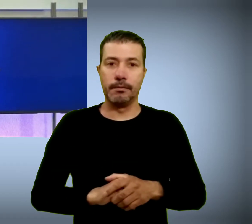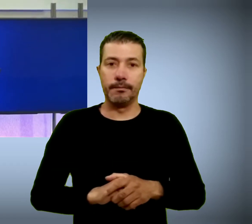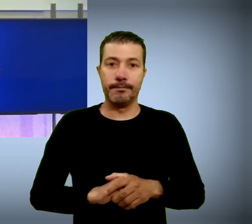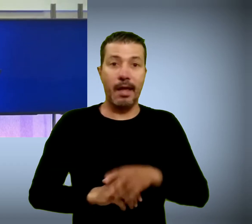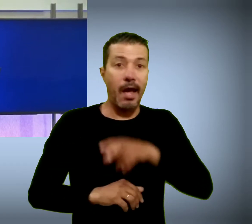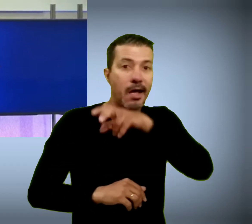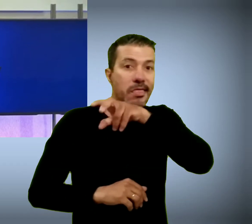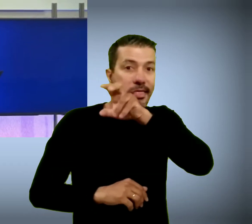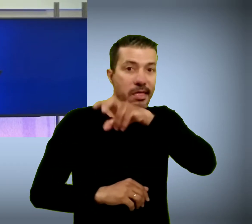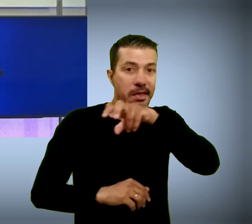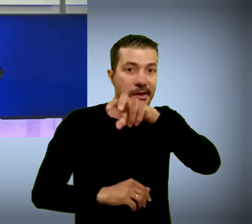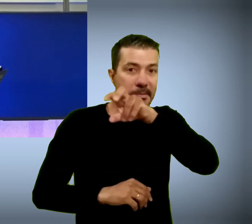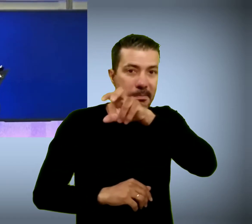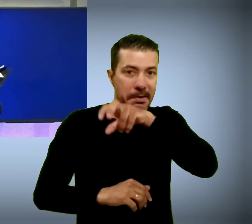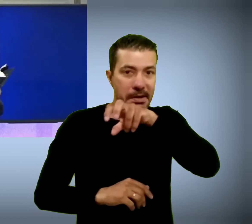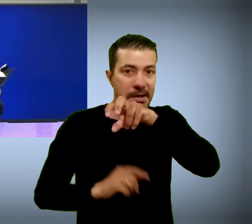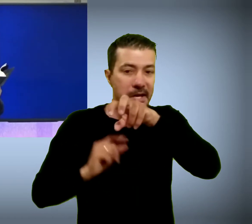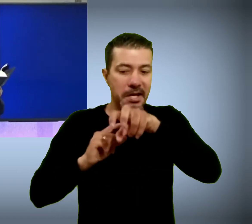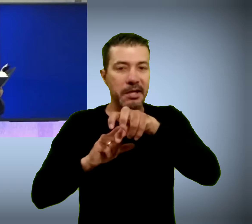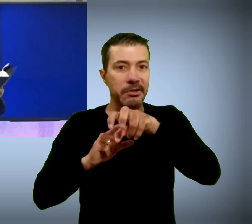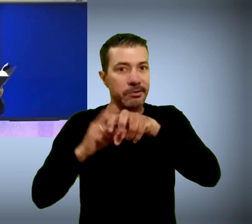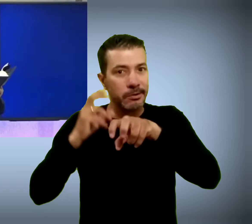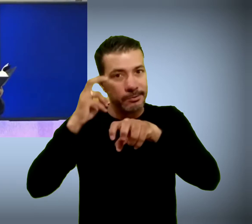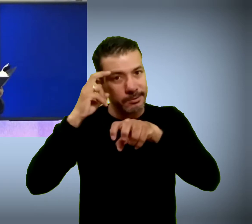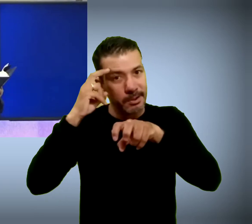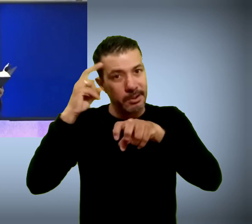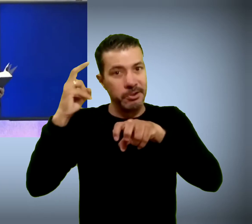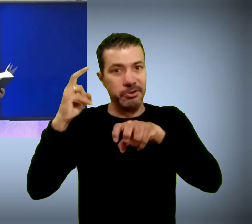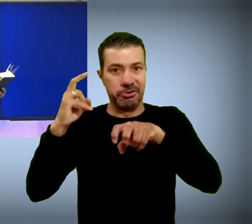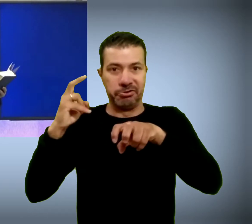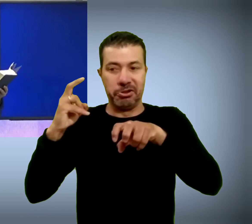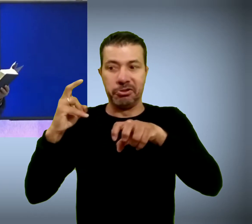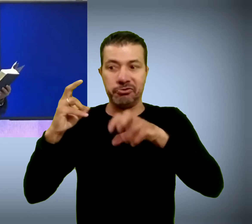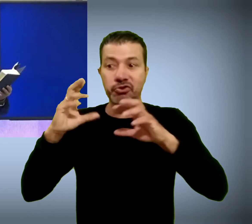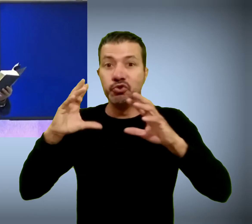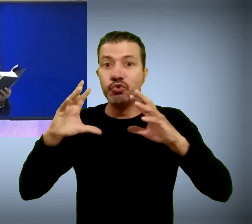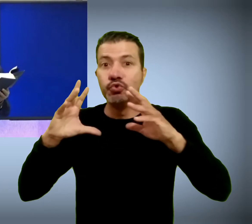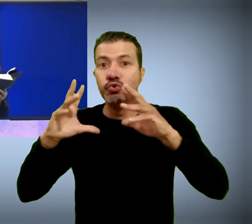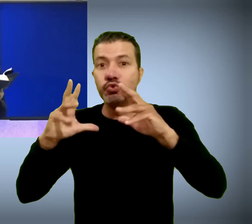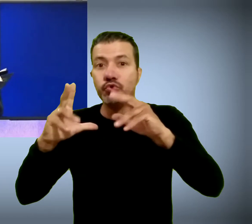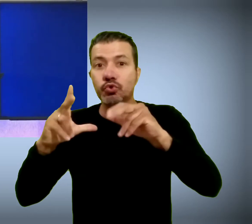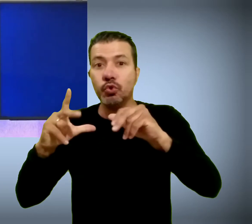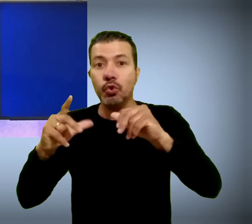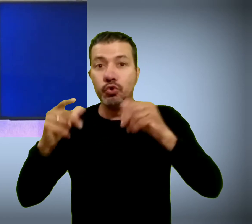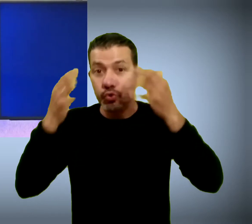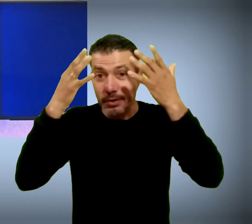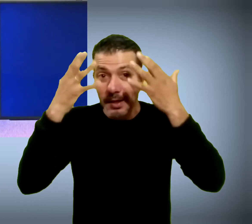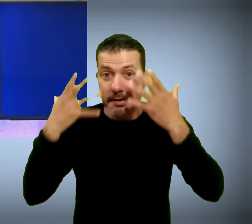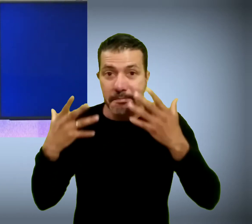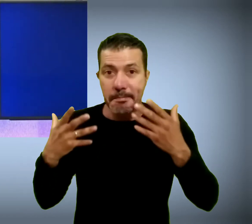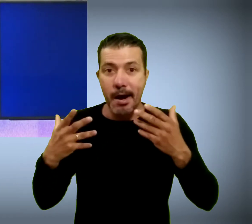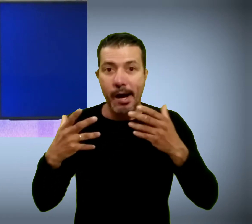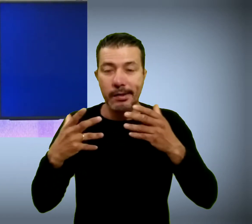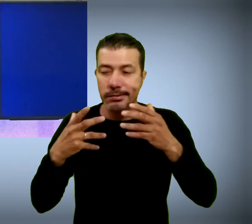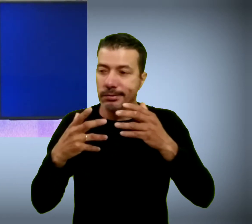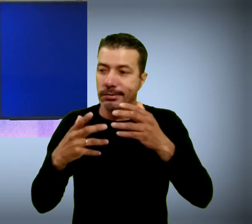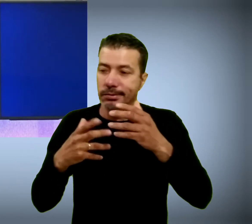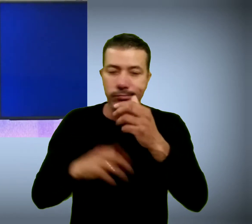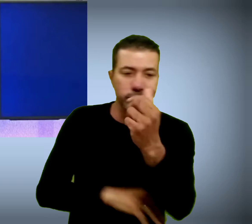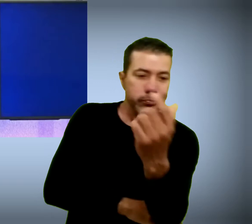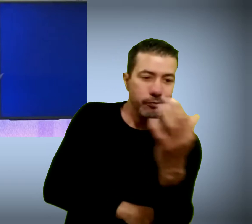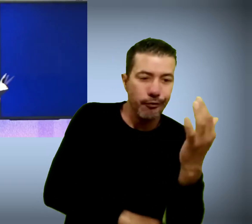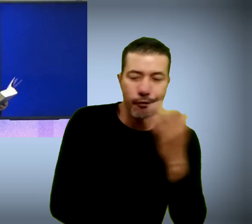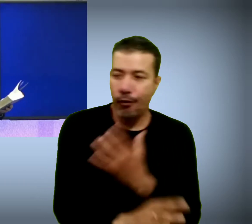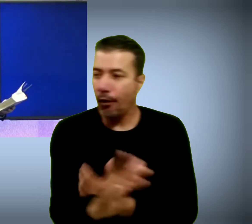Ora, a serpente era mais astuta que todas as alimárias do campo que o Senhor Deus tinha feito. E esta